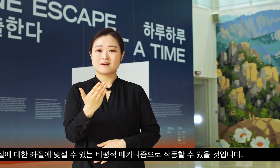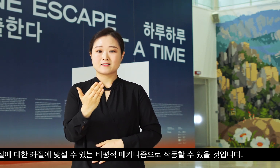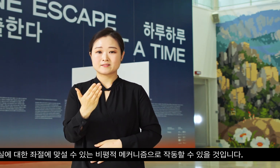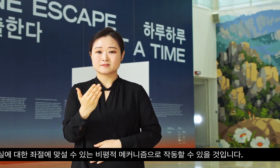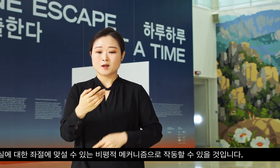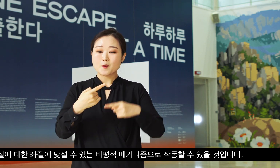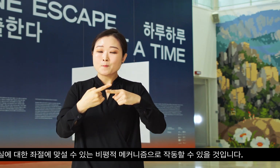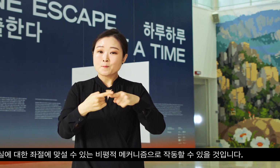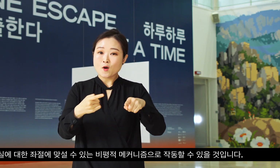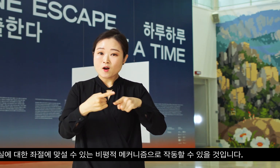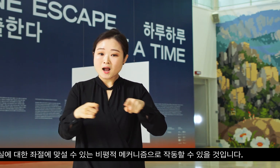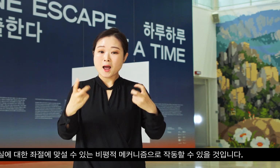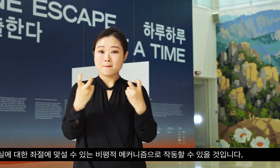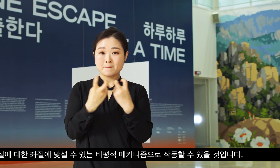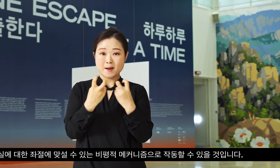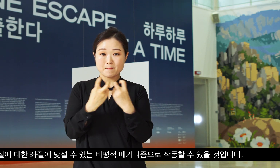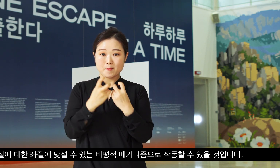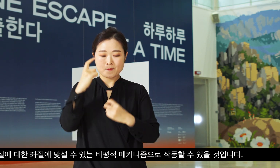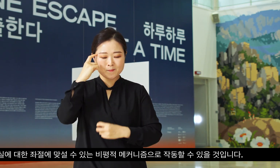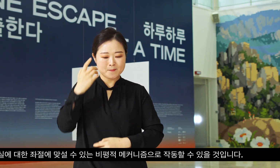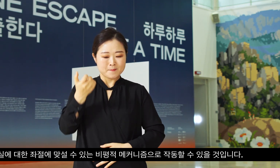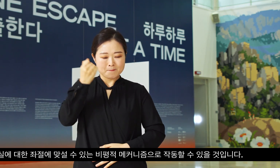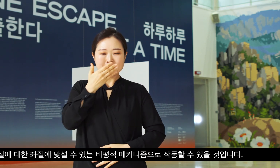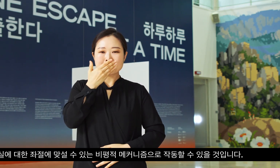비평적 메커니즘으로 작동할 수 있을 것입니다.